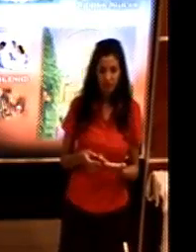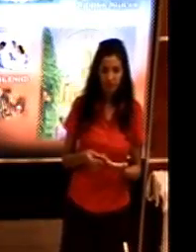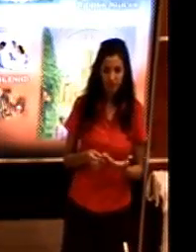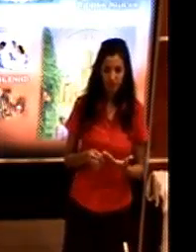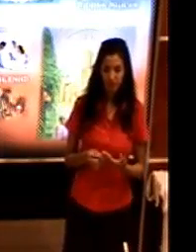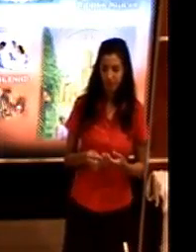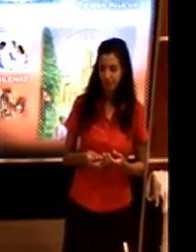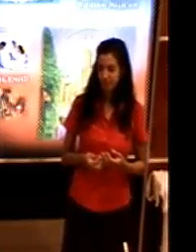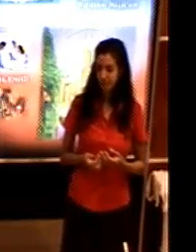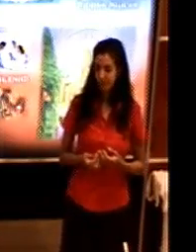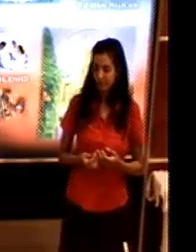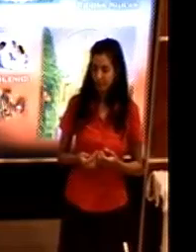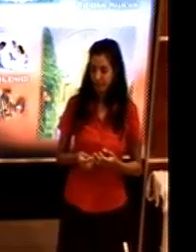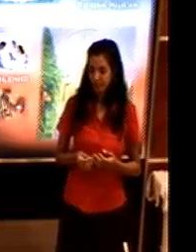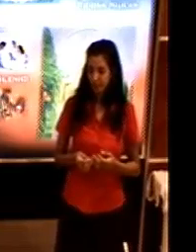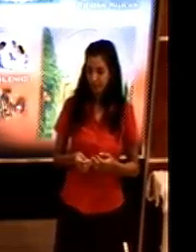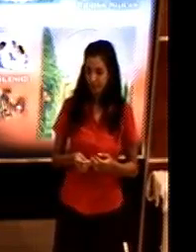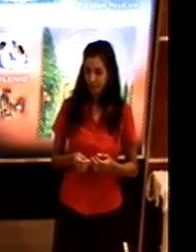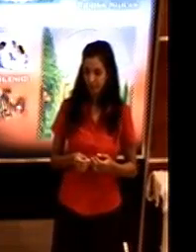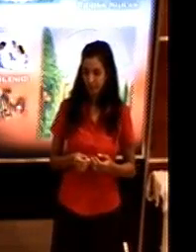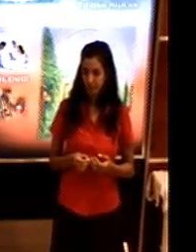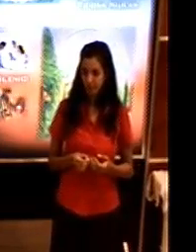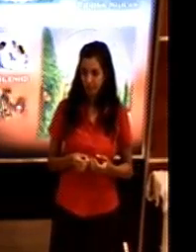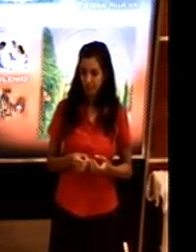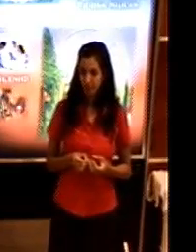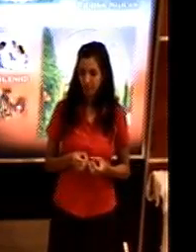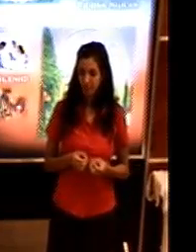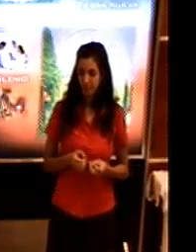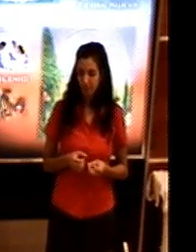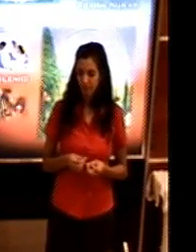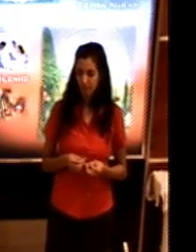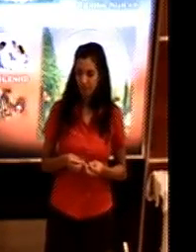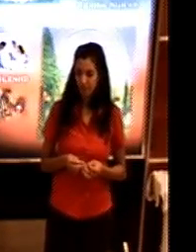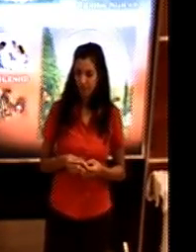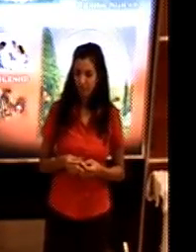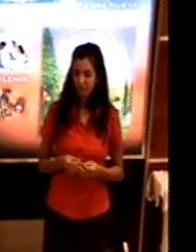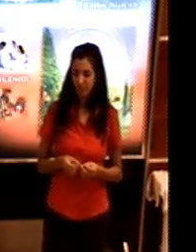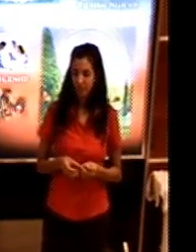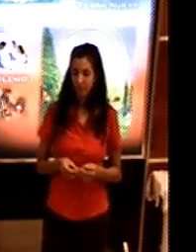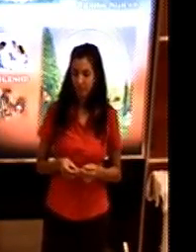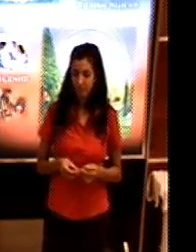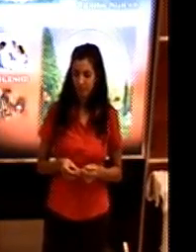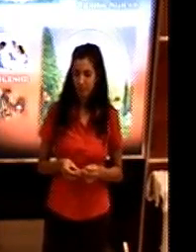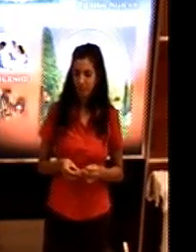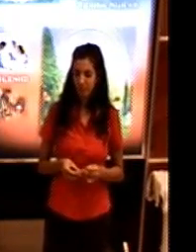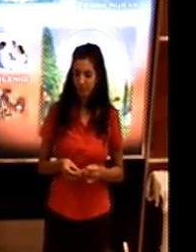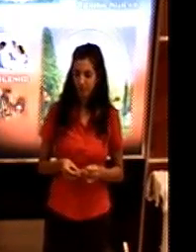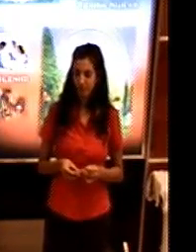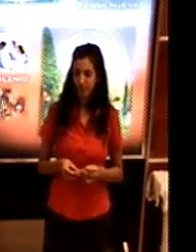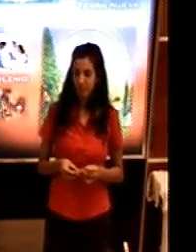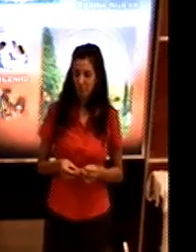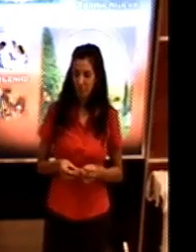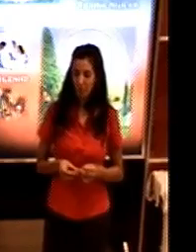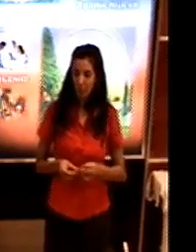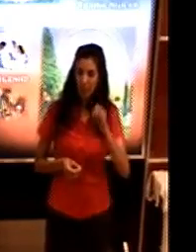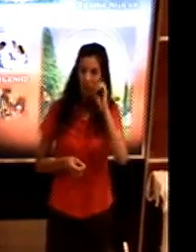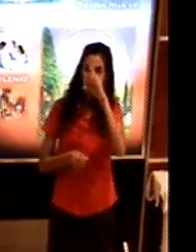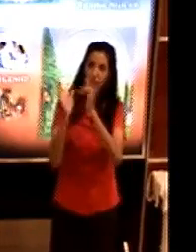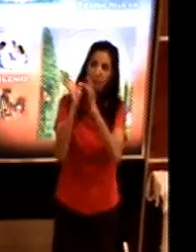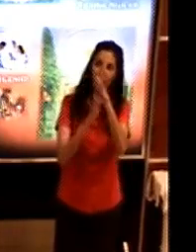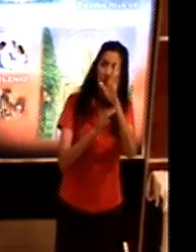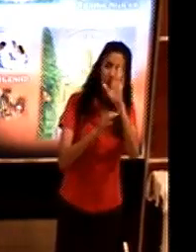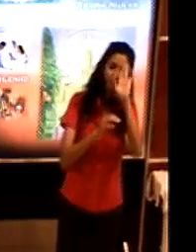¿Y saben? Y rebajan el nombre de Cristo y aún rebajan la criatura hecha por